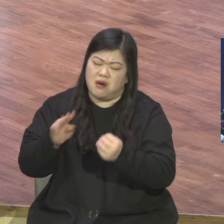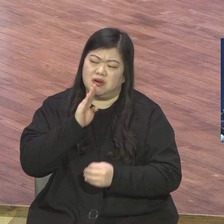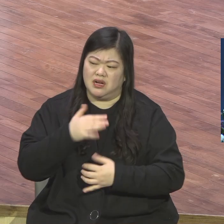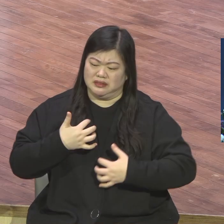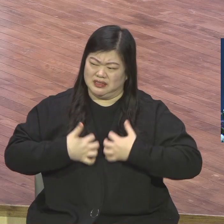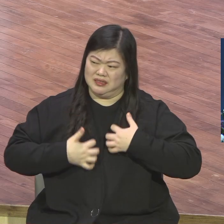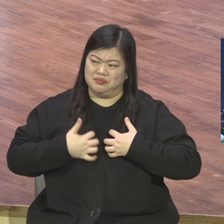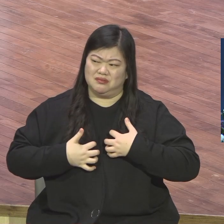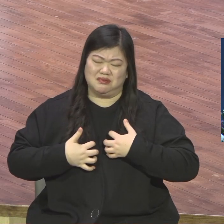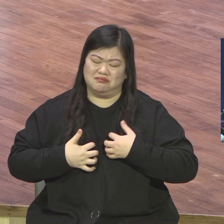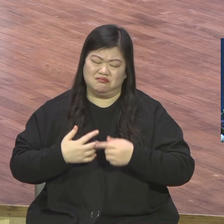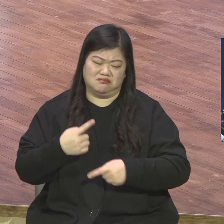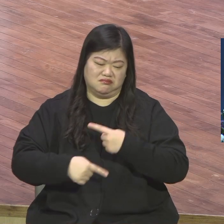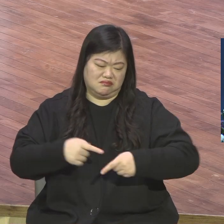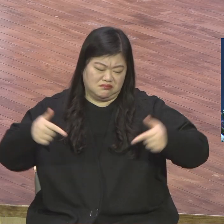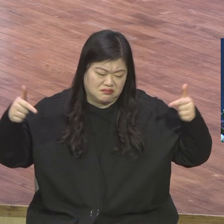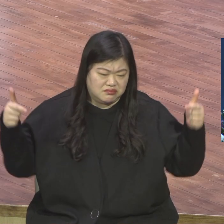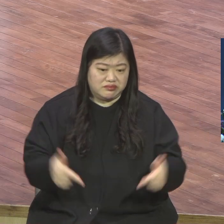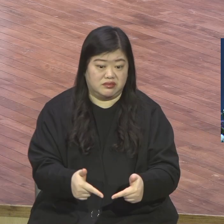있습니까?